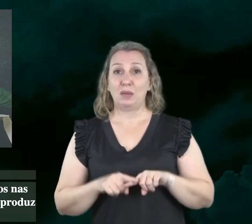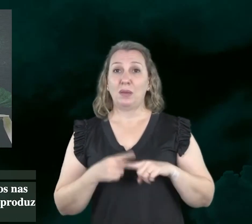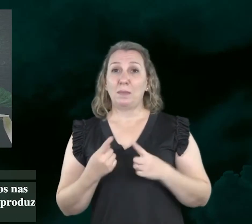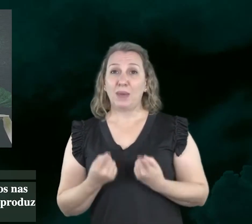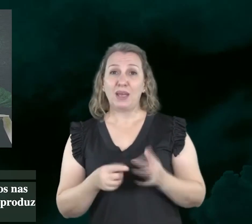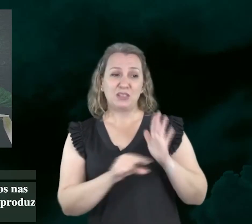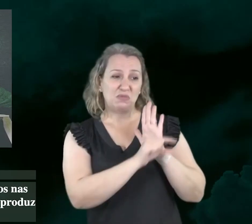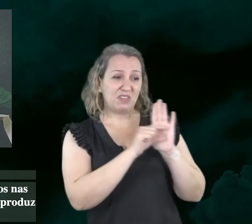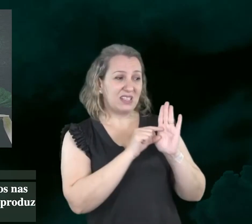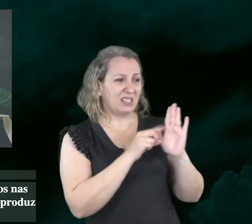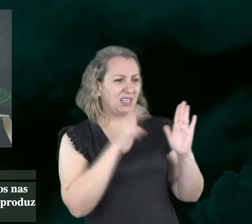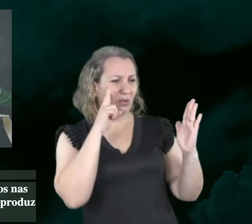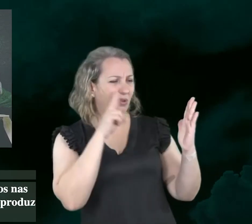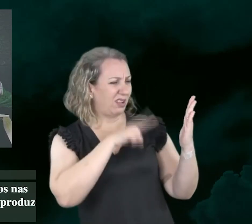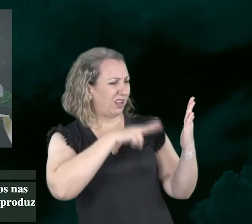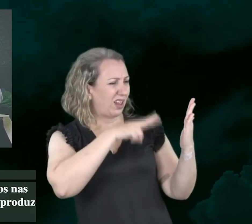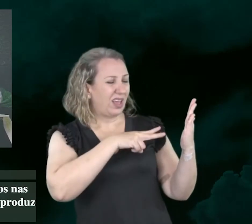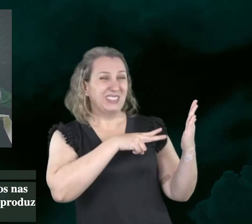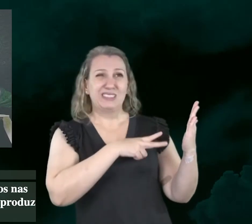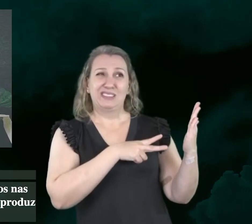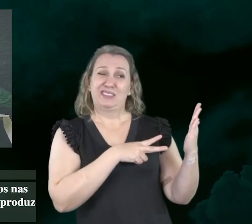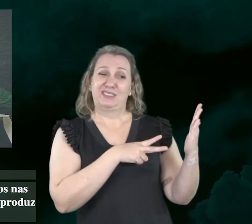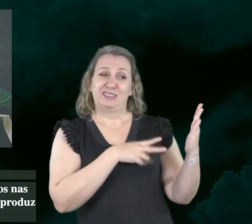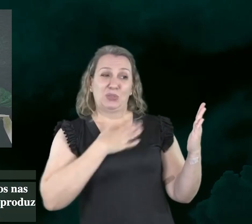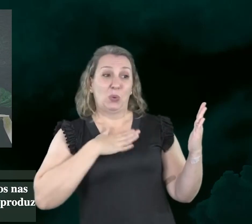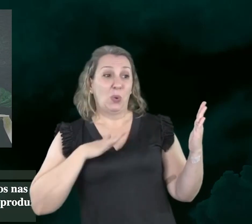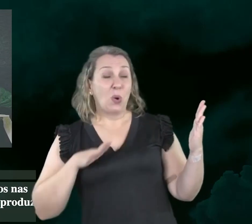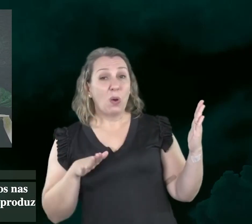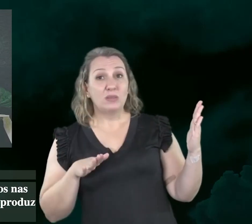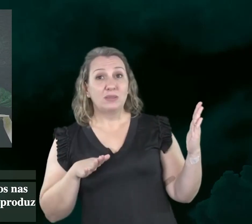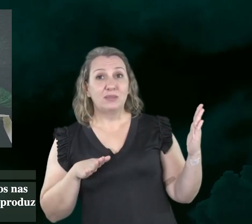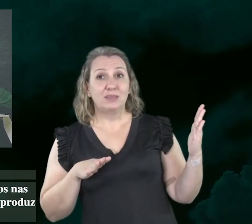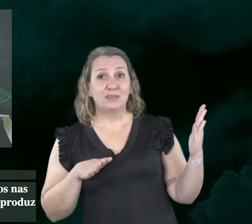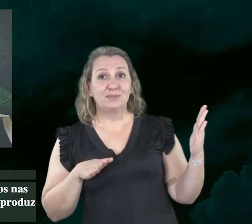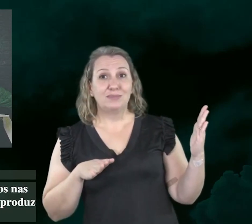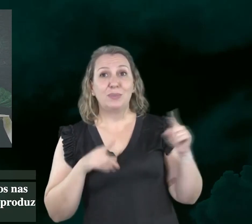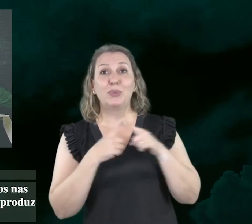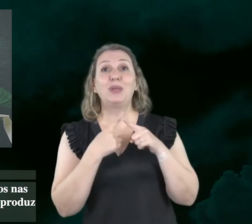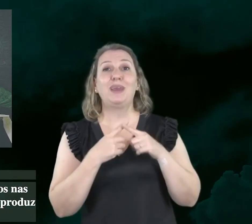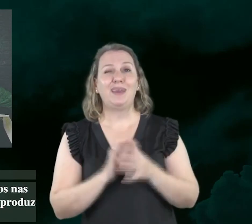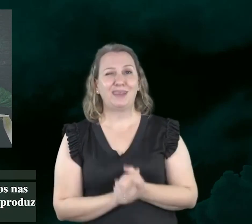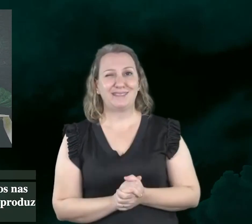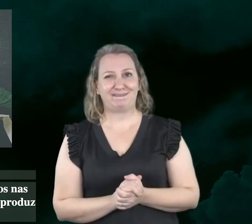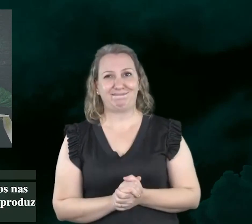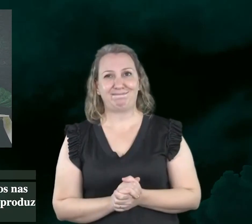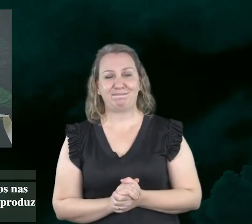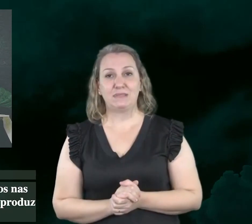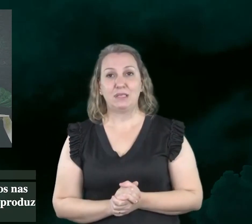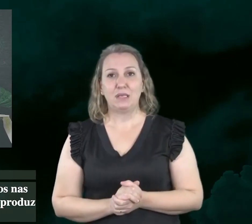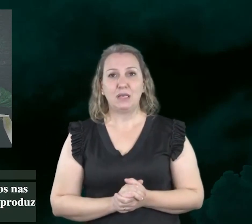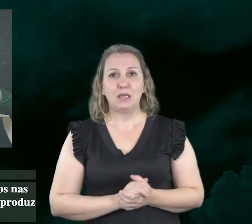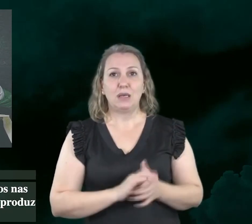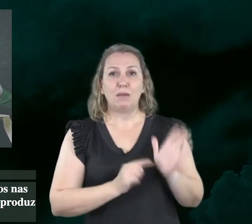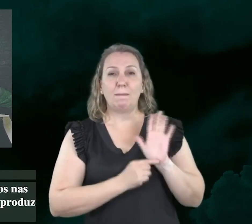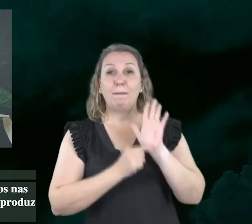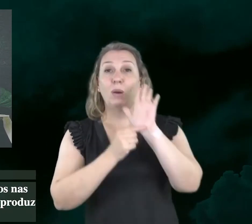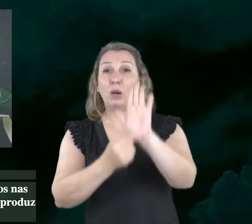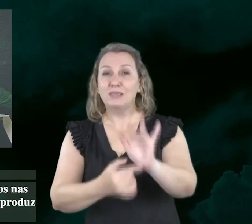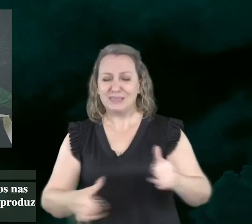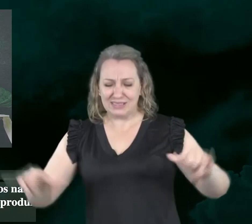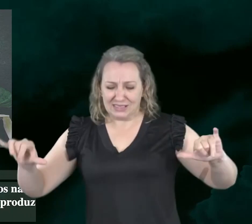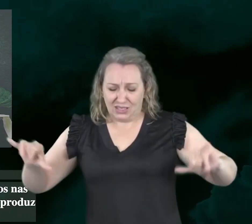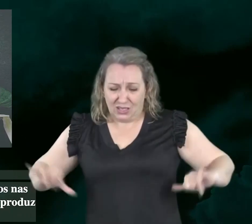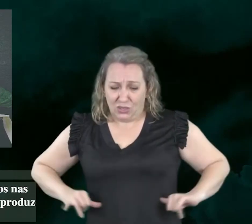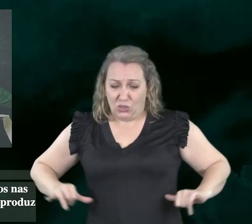isto, mas também nos gloriamos nas próprias tribulações, sabendo que a tribulação